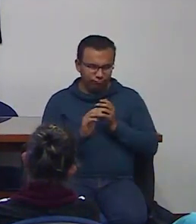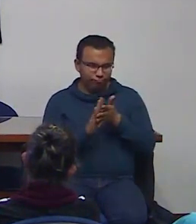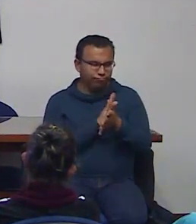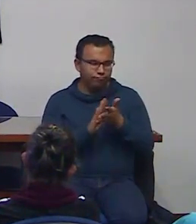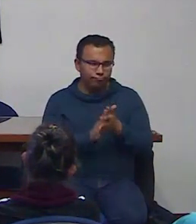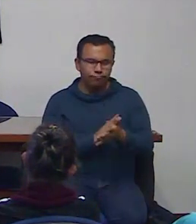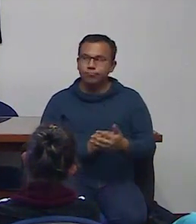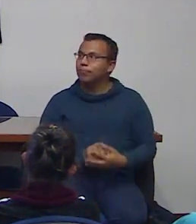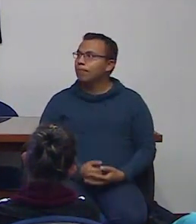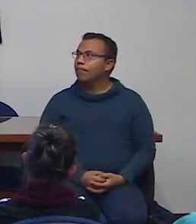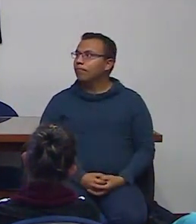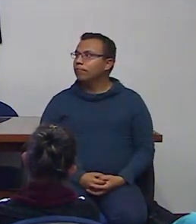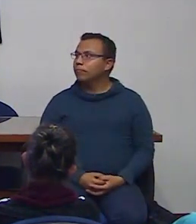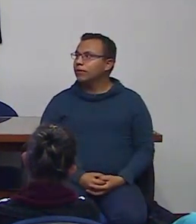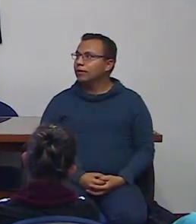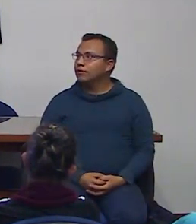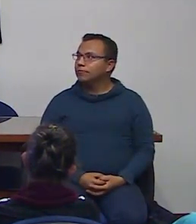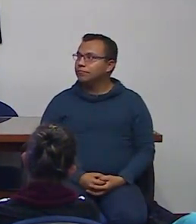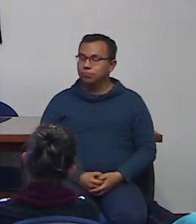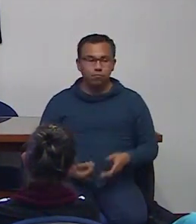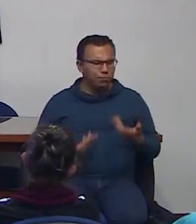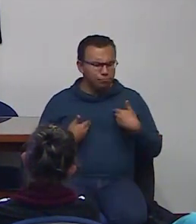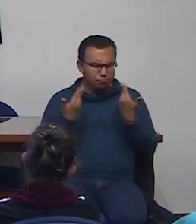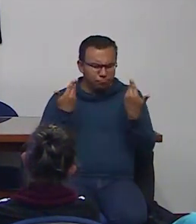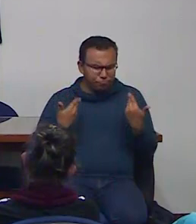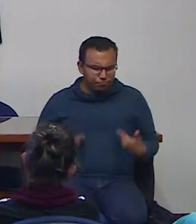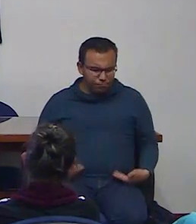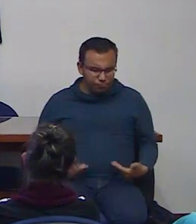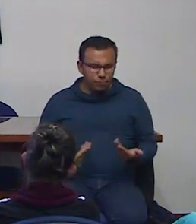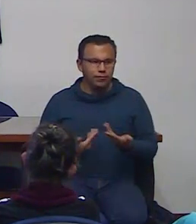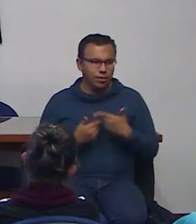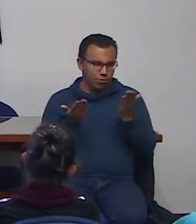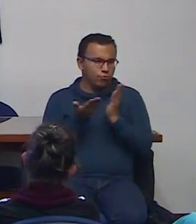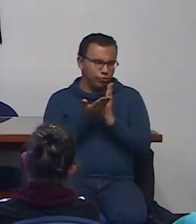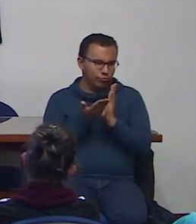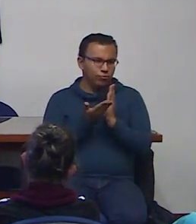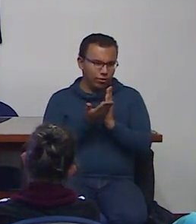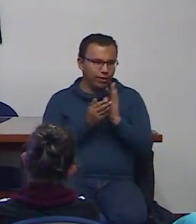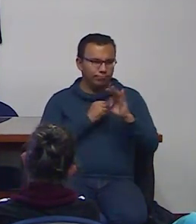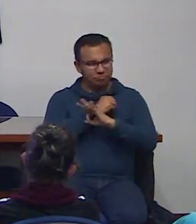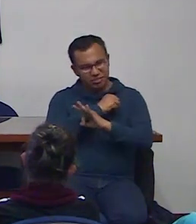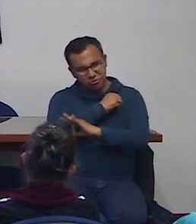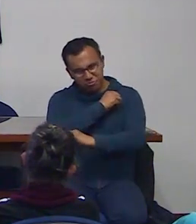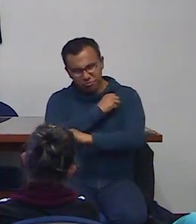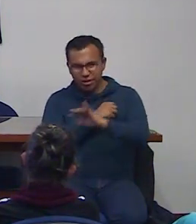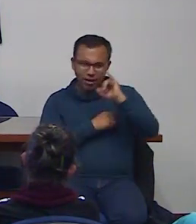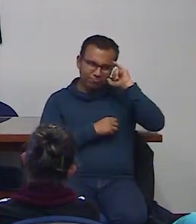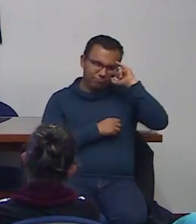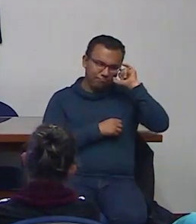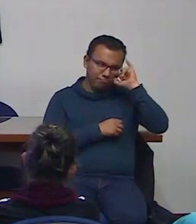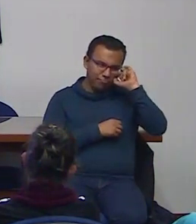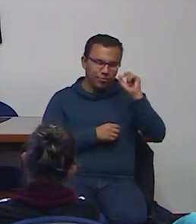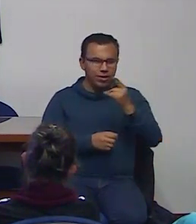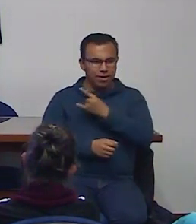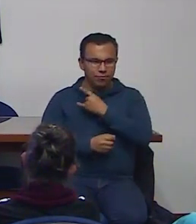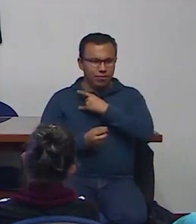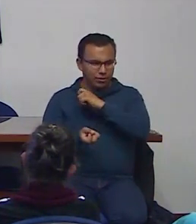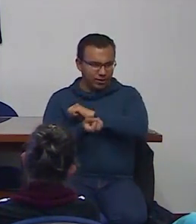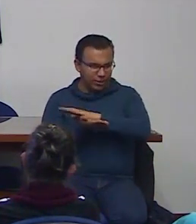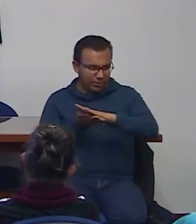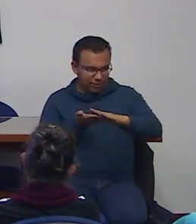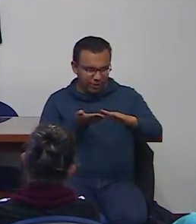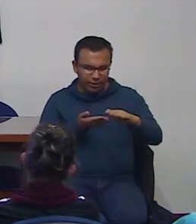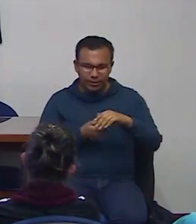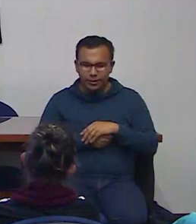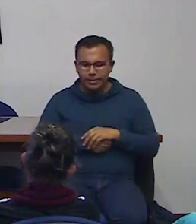precisamente Pues yo soy e bueno Yo estudié psicología en en la universidad de la sabana